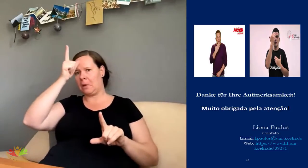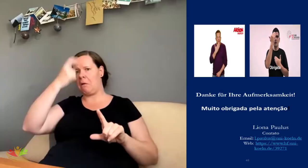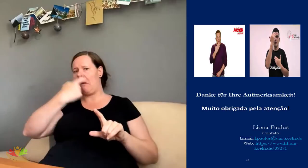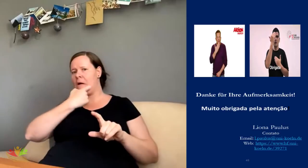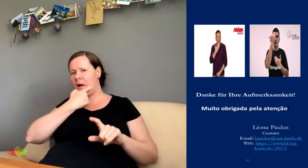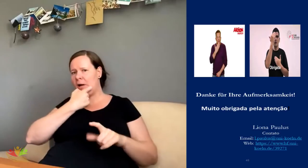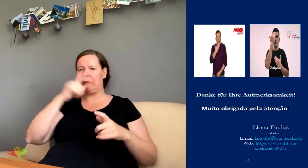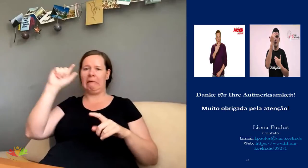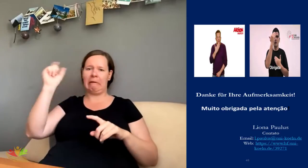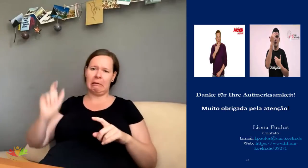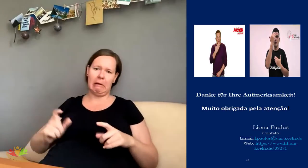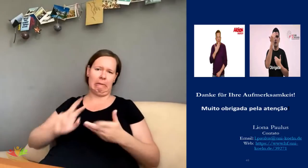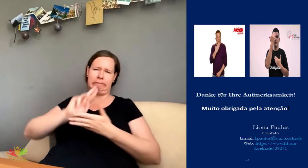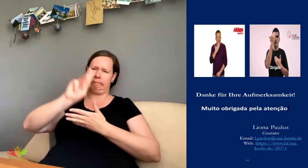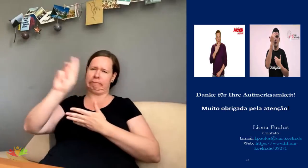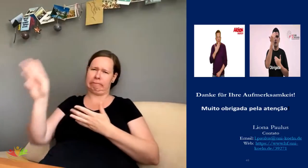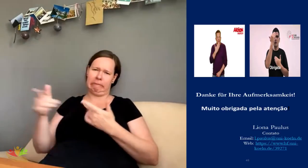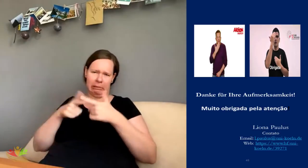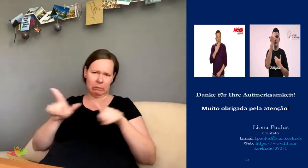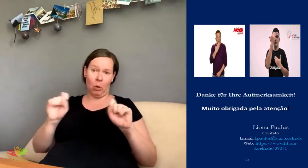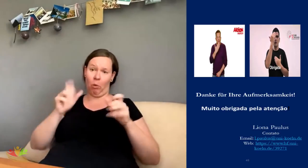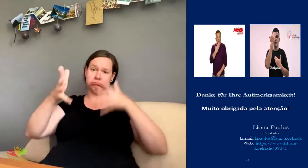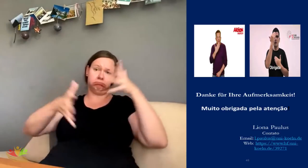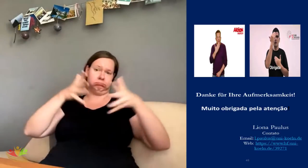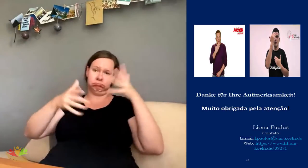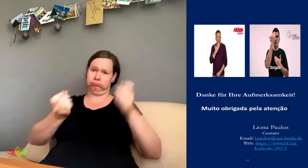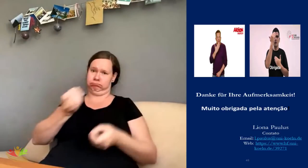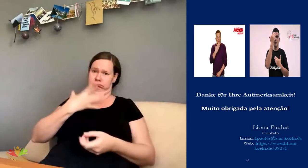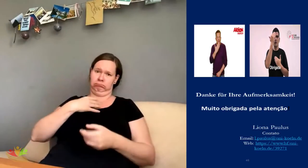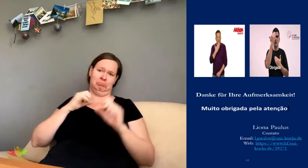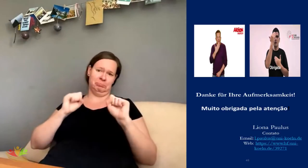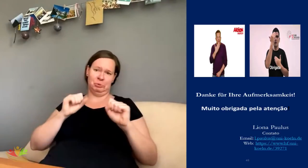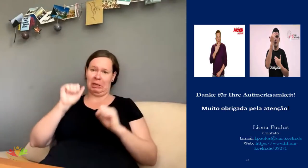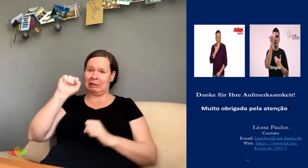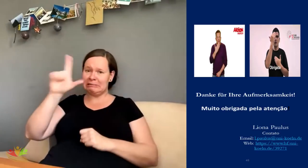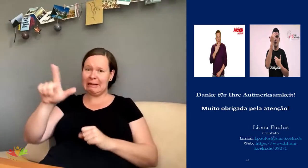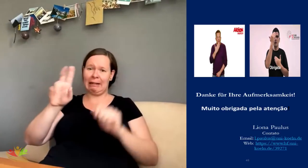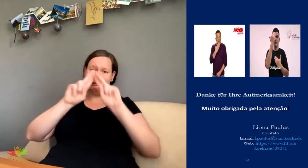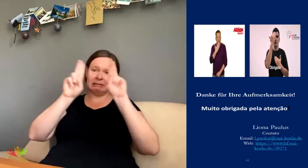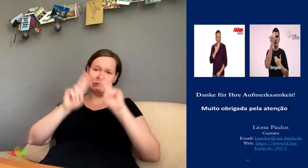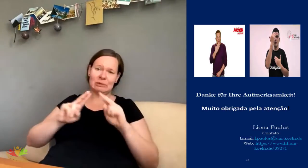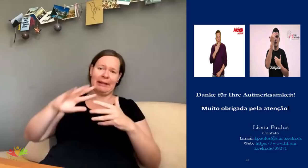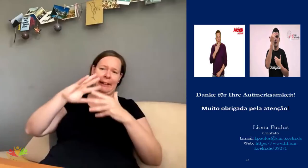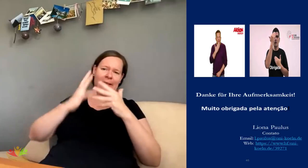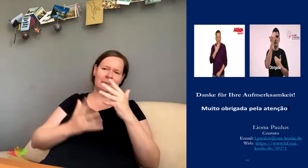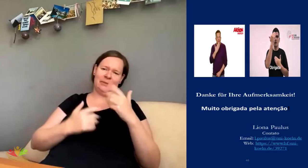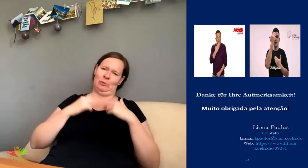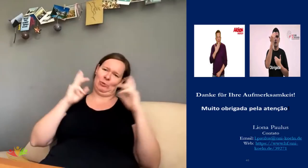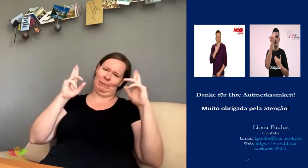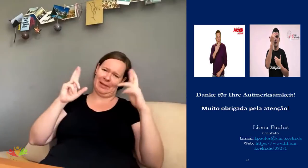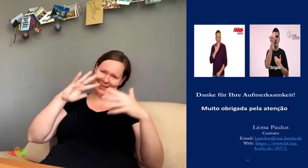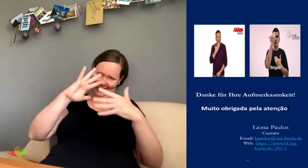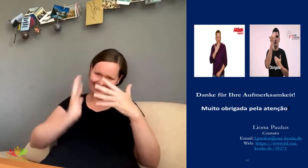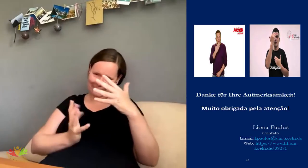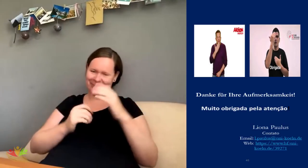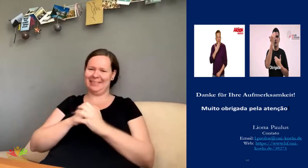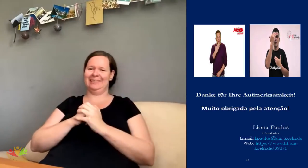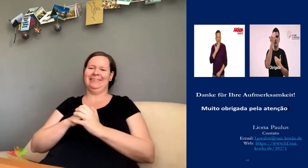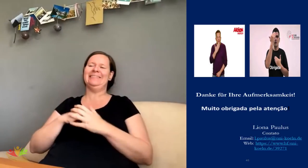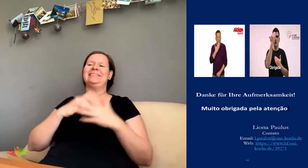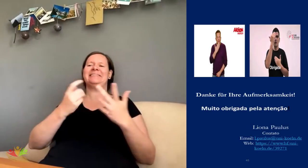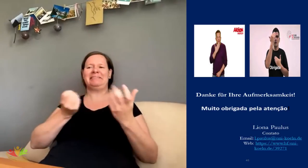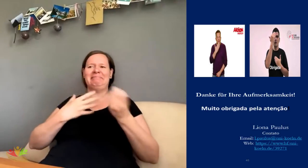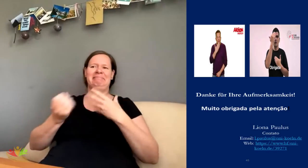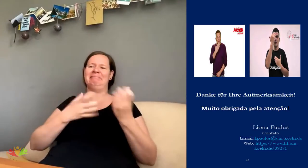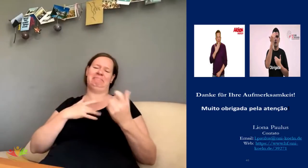vontade para escrever em inglês, alemão, italiano ou português. São línguas que eu domino a escrita, pode usar sinais internacionais.